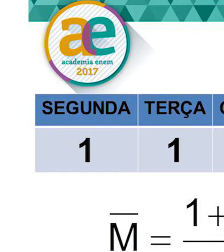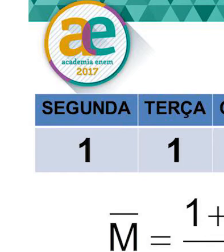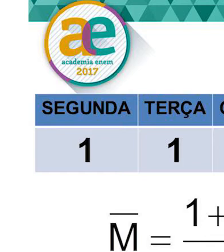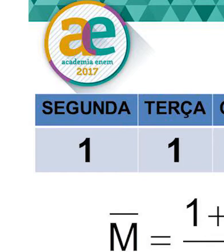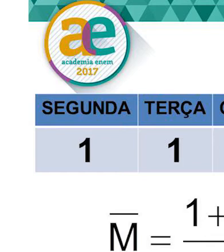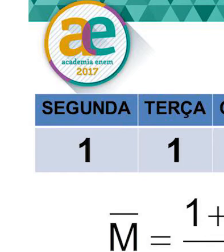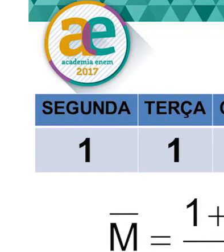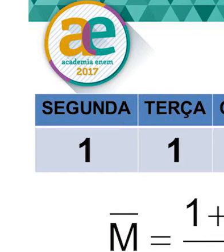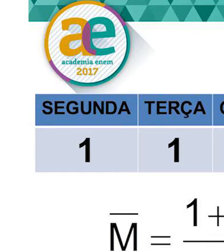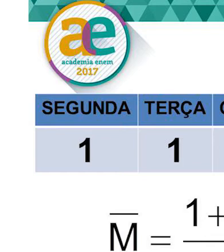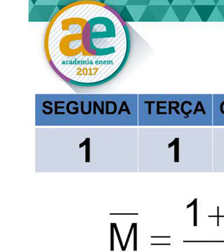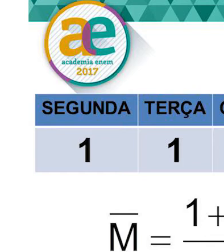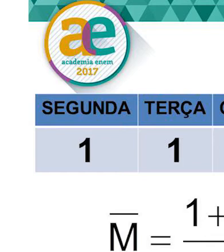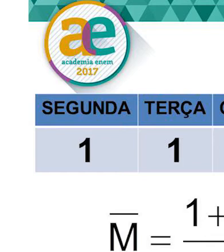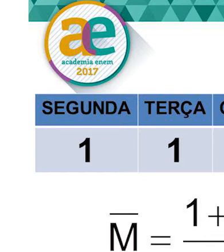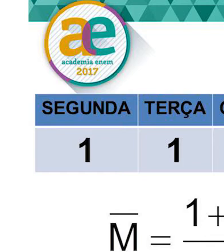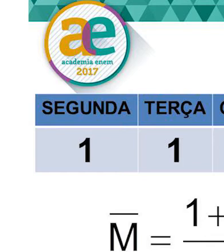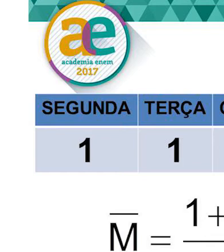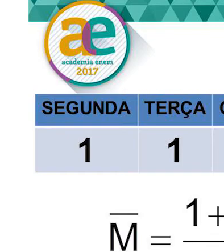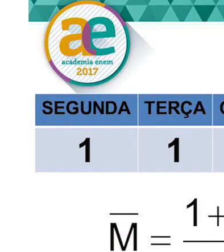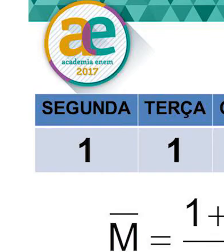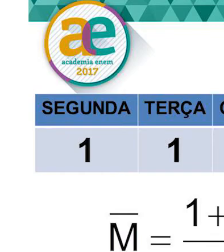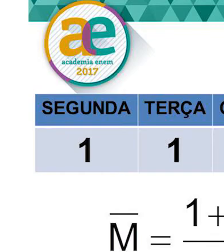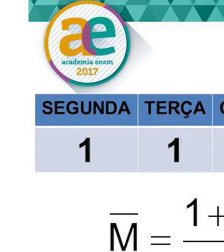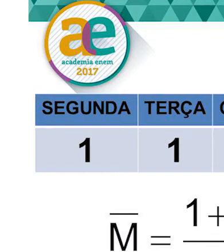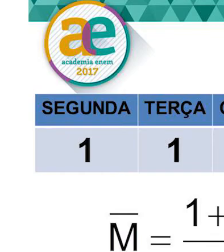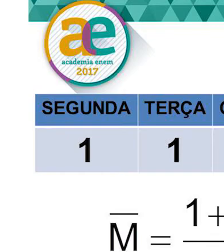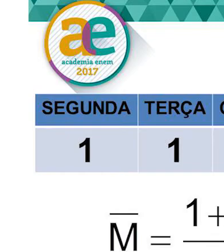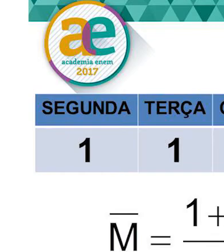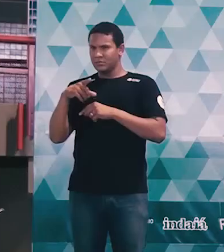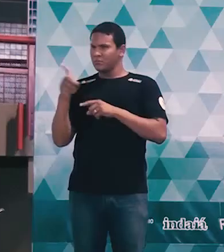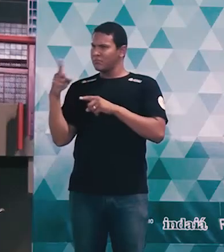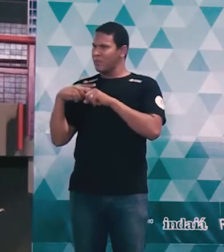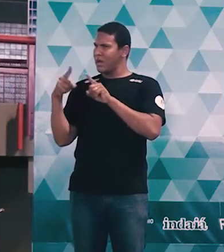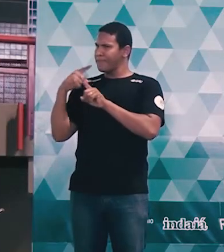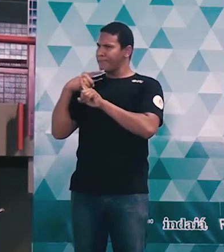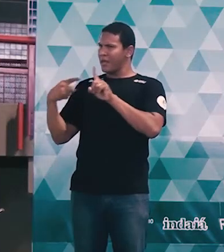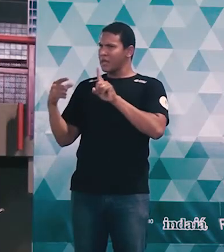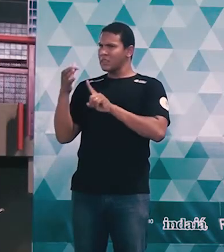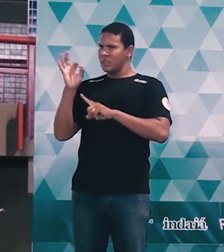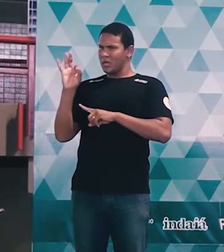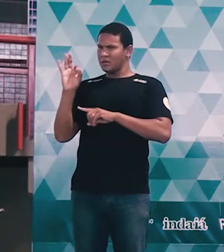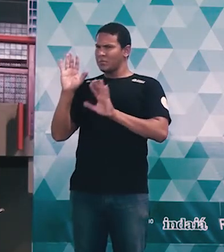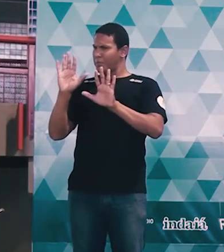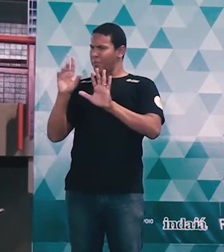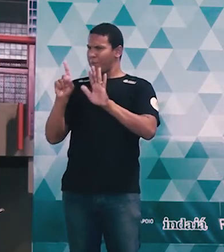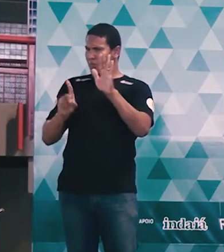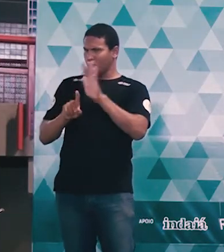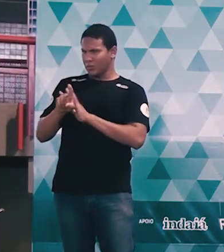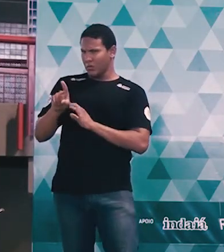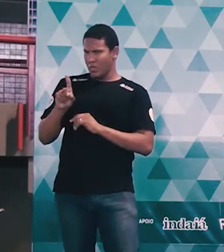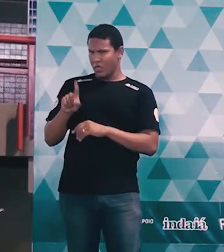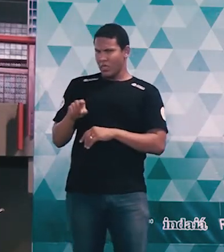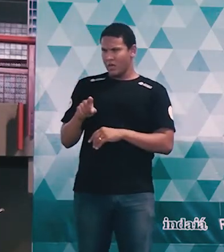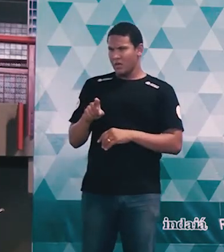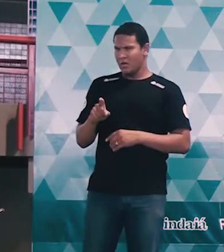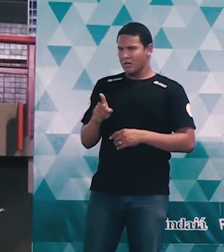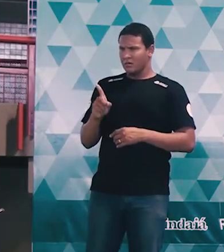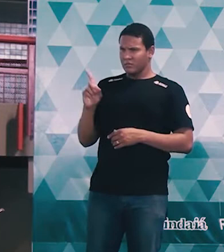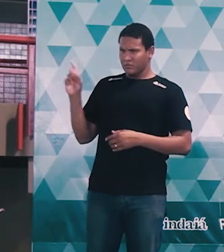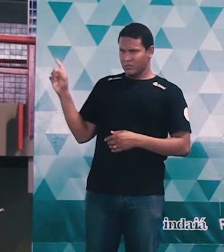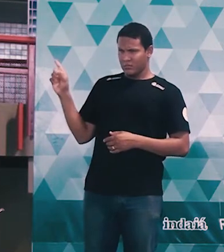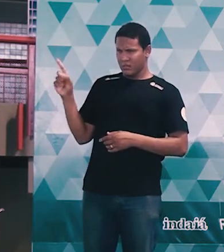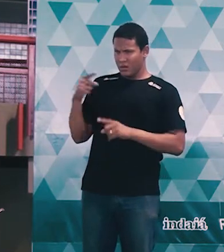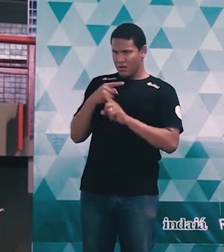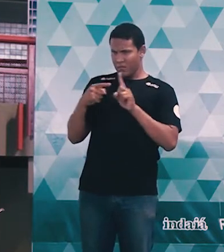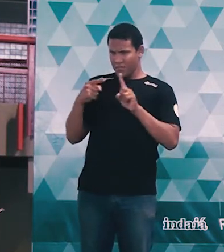dia. Está vendo isso aí? Bem, qual foi a média? A média deu 10, não foi? Mas me diz o seguinte, será que essa média representa